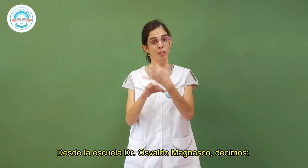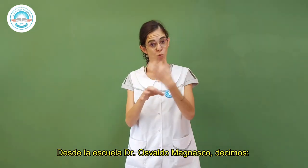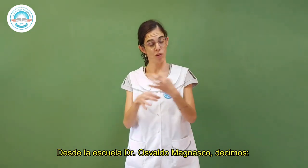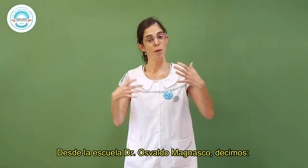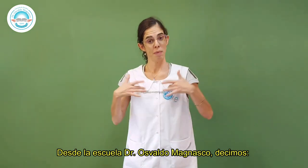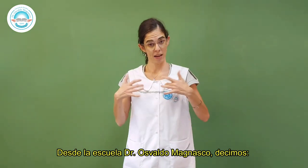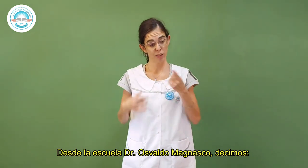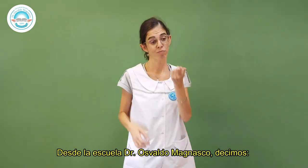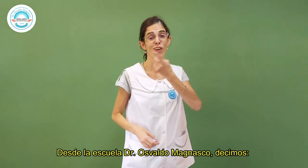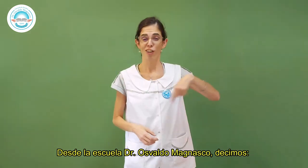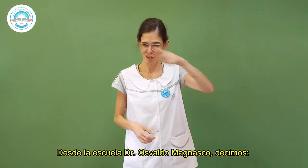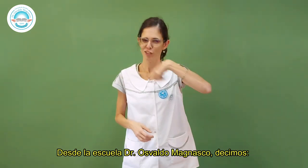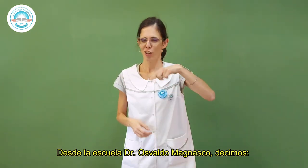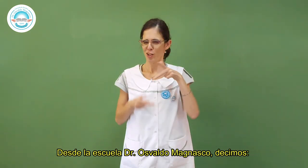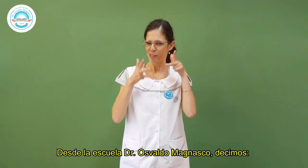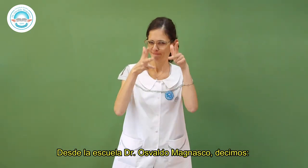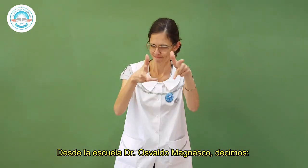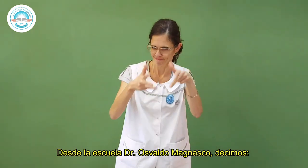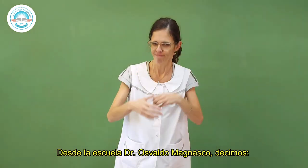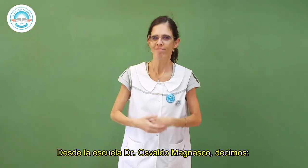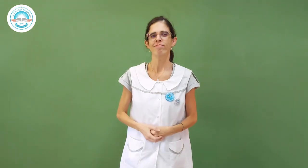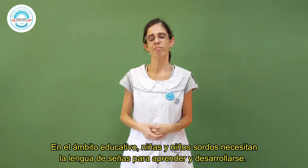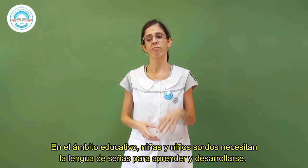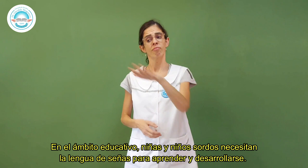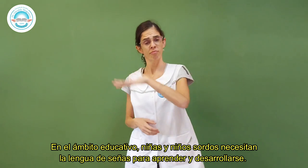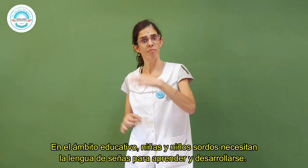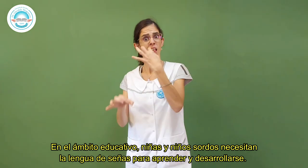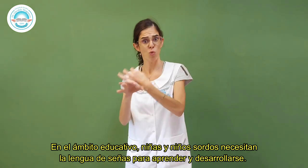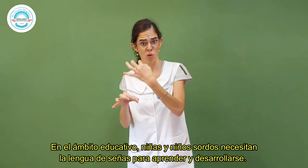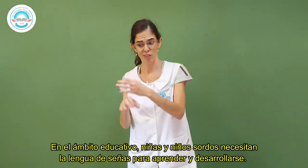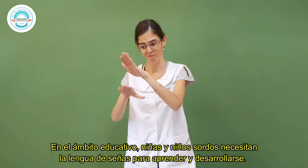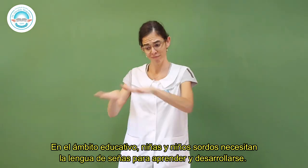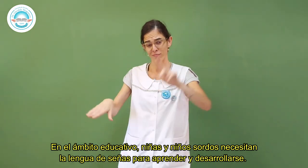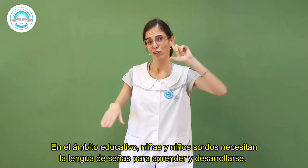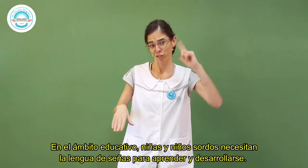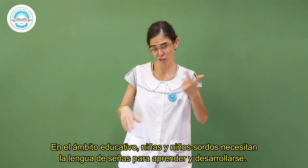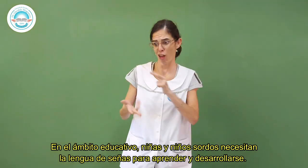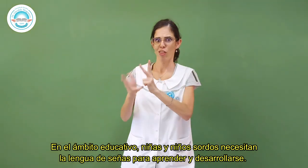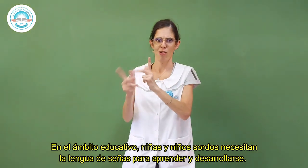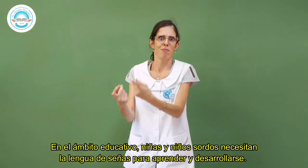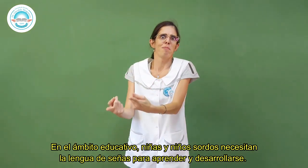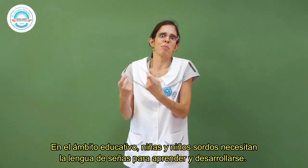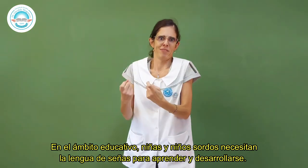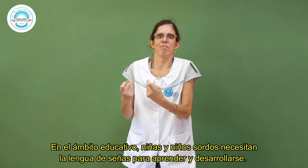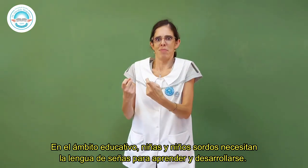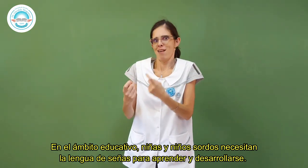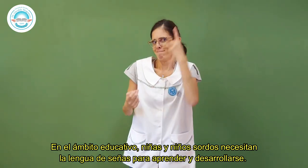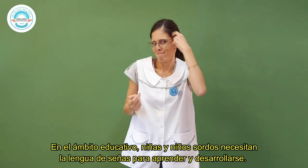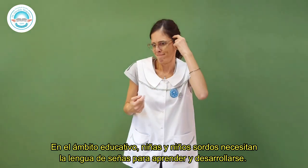Desde la Escuela Dr. Osvaldo Mañasco decimos: en el ámbito educativo, niñas y niños sordos necesitan la lengua de señas para